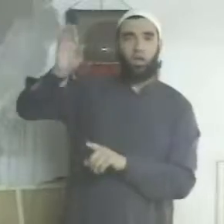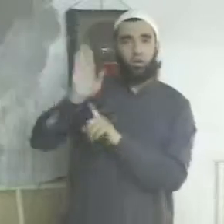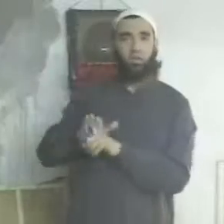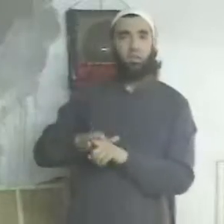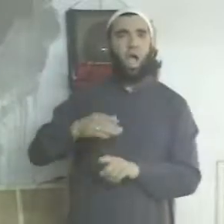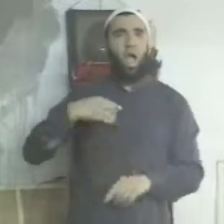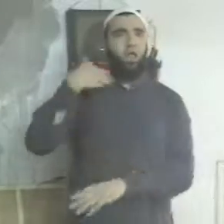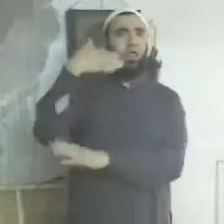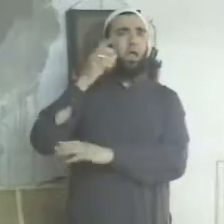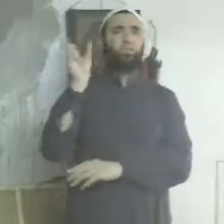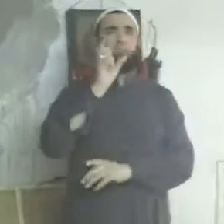دوله في الاسلام